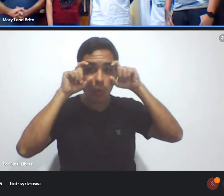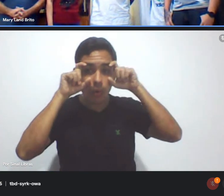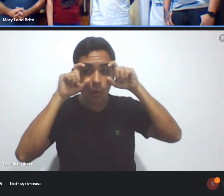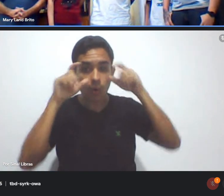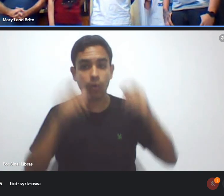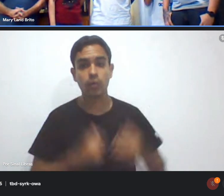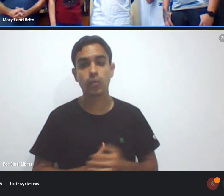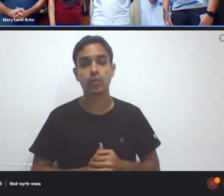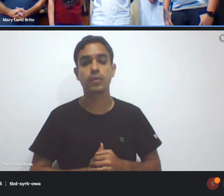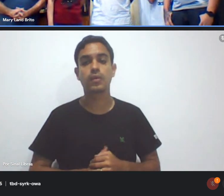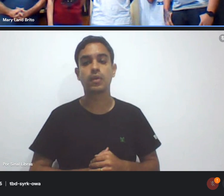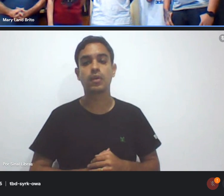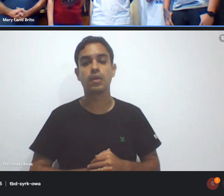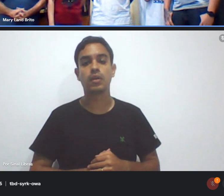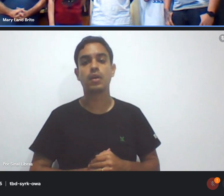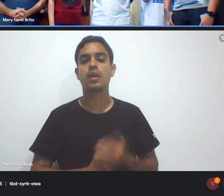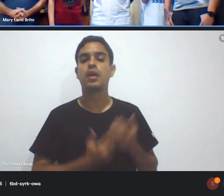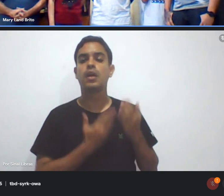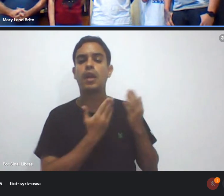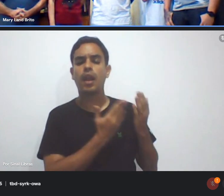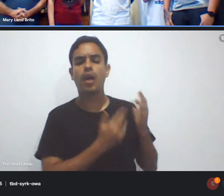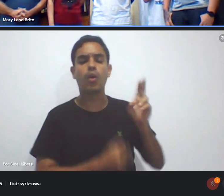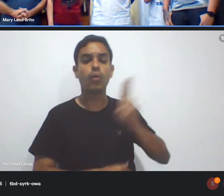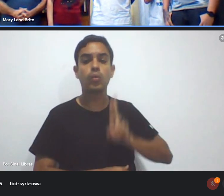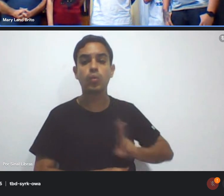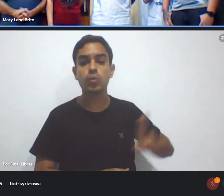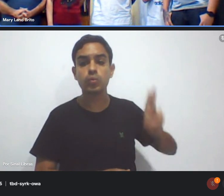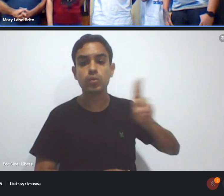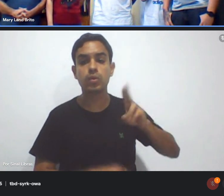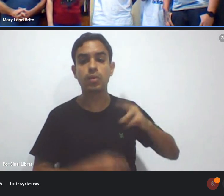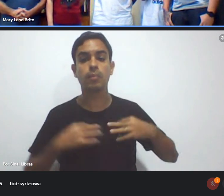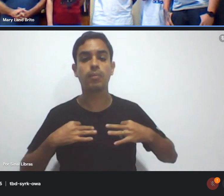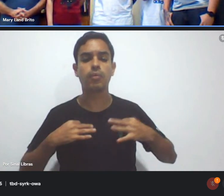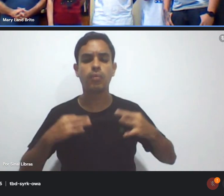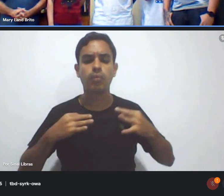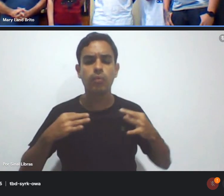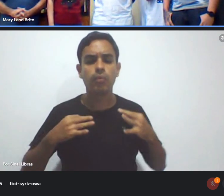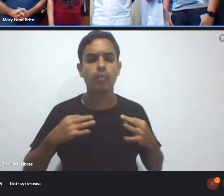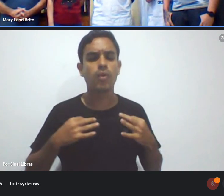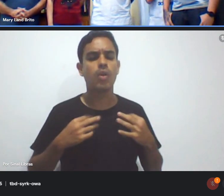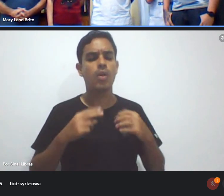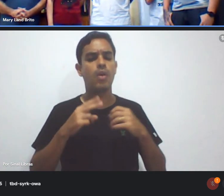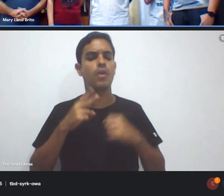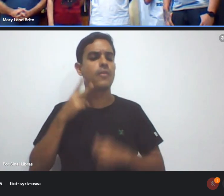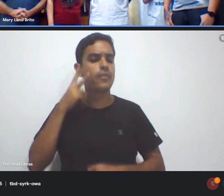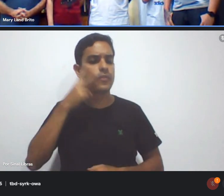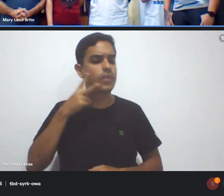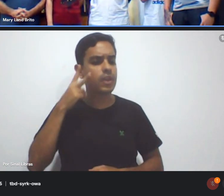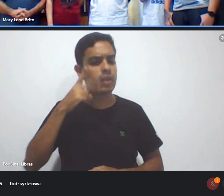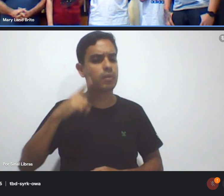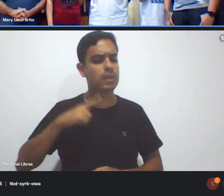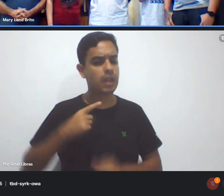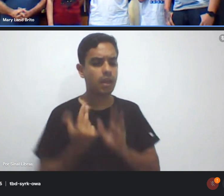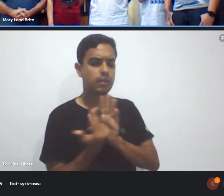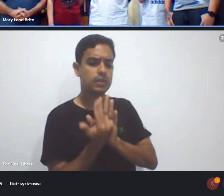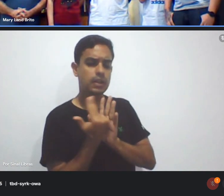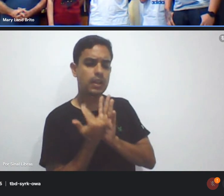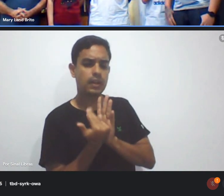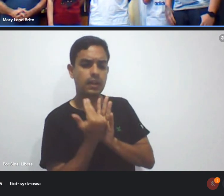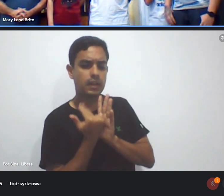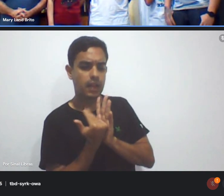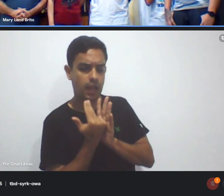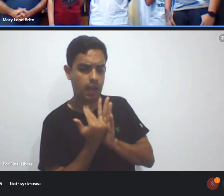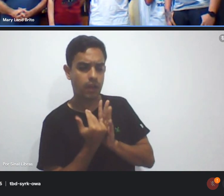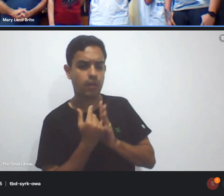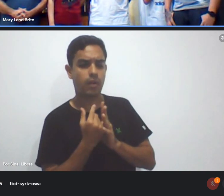e está usando uma blusa de cor vinho, com muitos gatos pretos impressos na blusa.